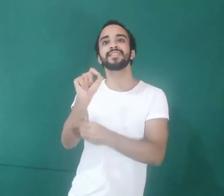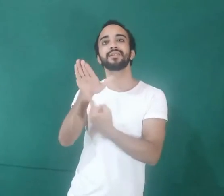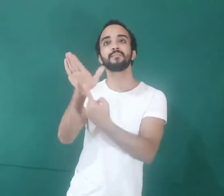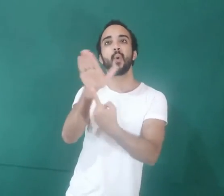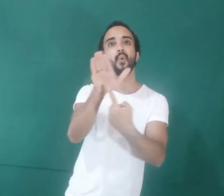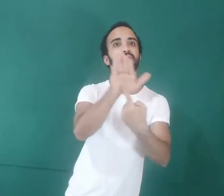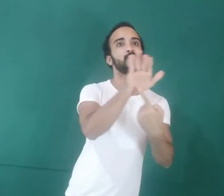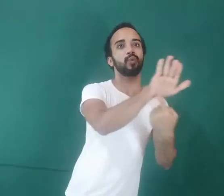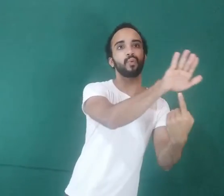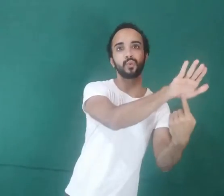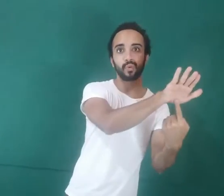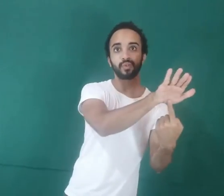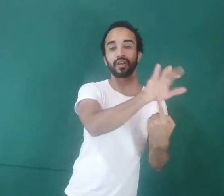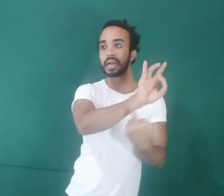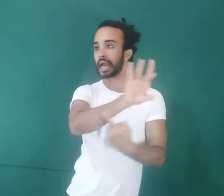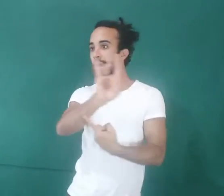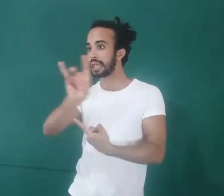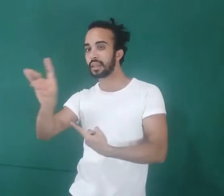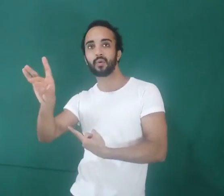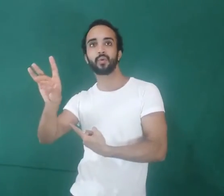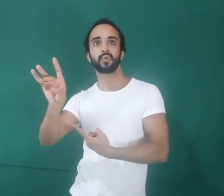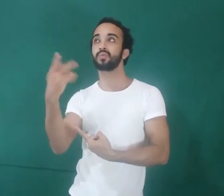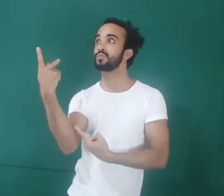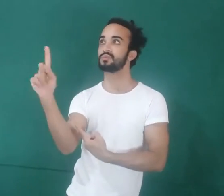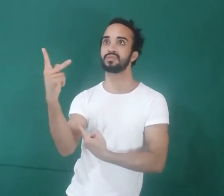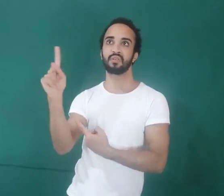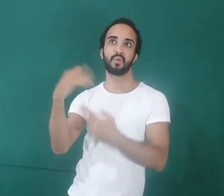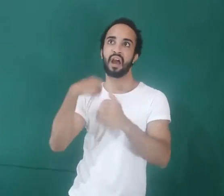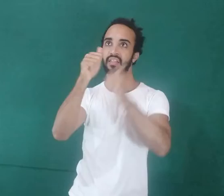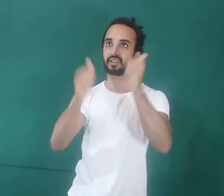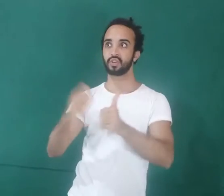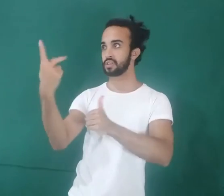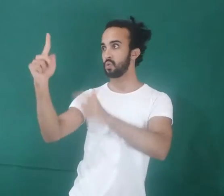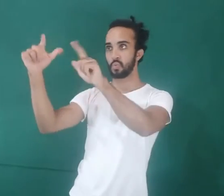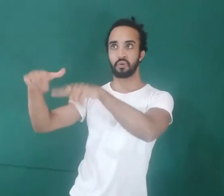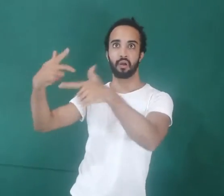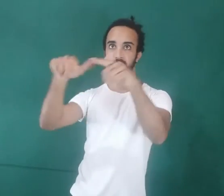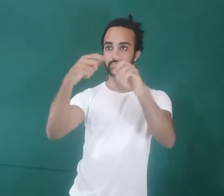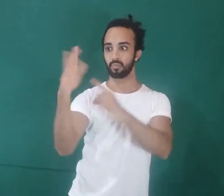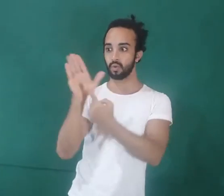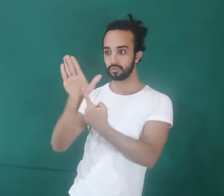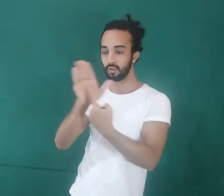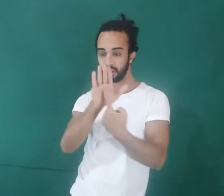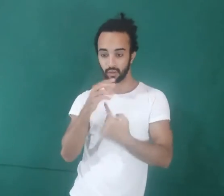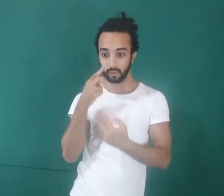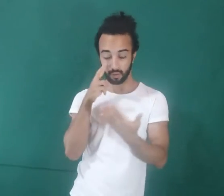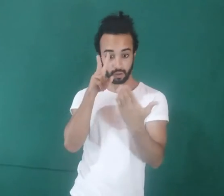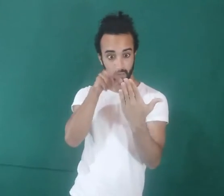performando, cada um de seu lugar. E você entra num hiperfluxo, onde